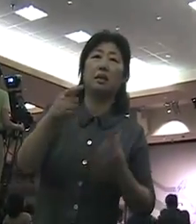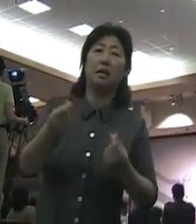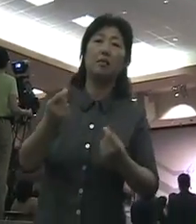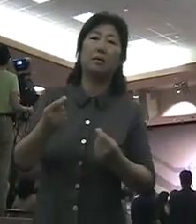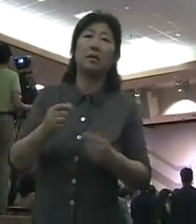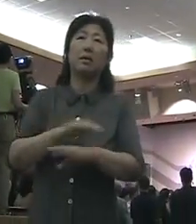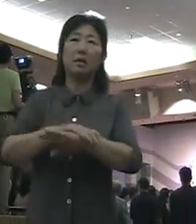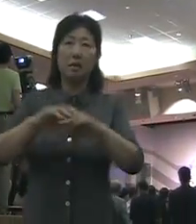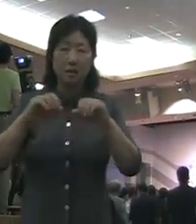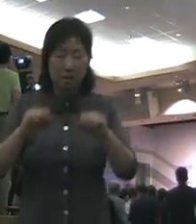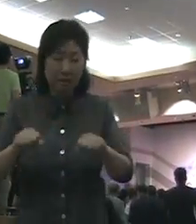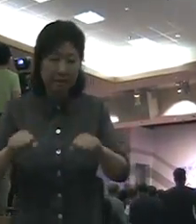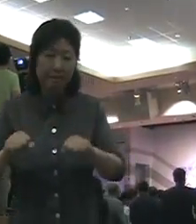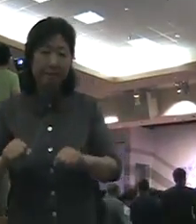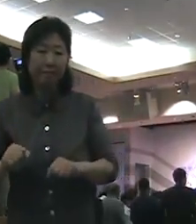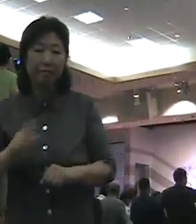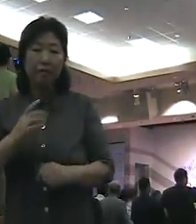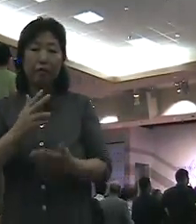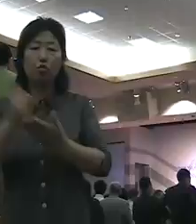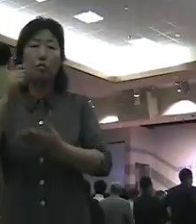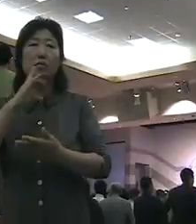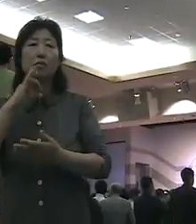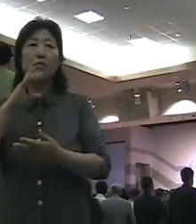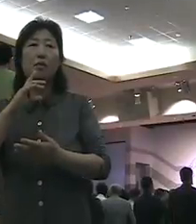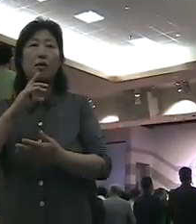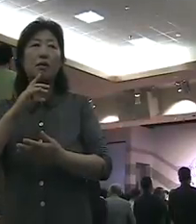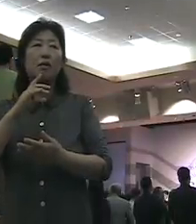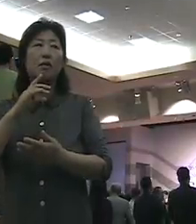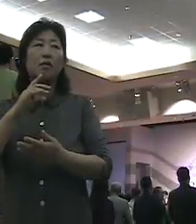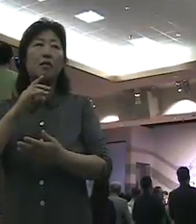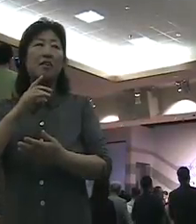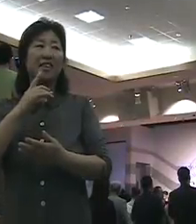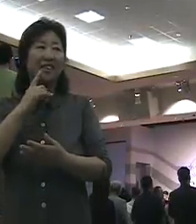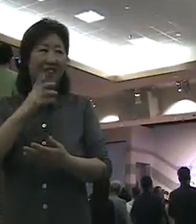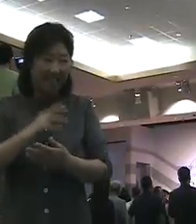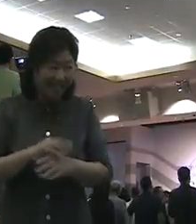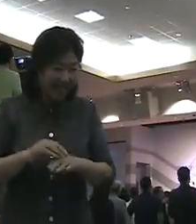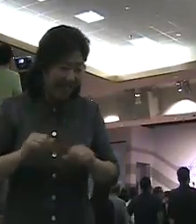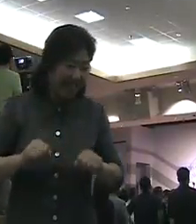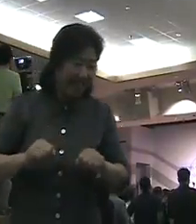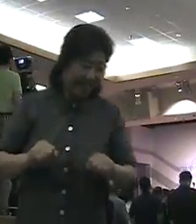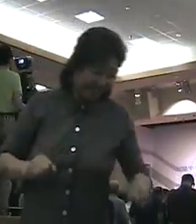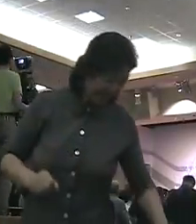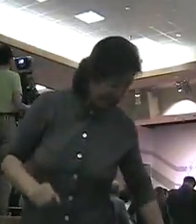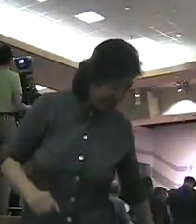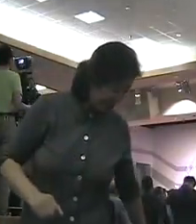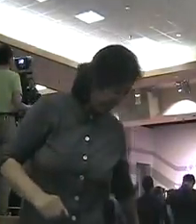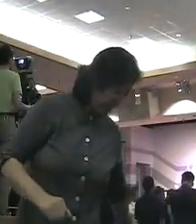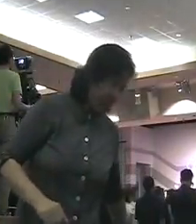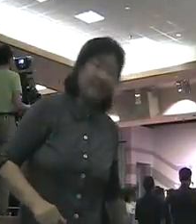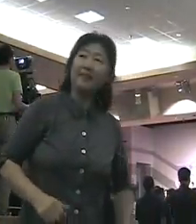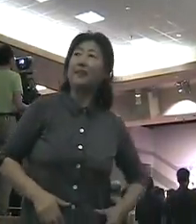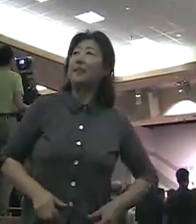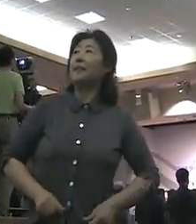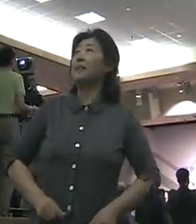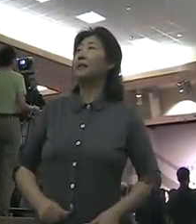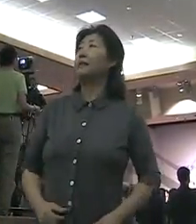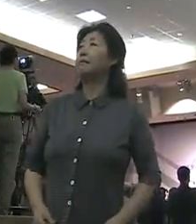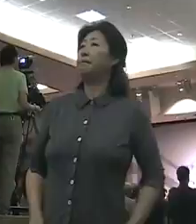인사해 주십시오. 주님 한 분만으로만. 그렇습니다. 오늘도 우리의 영원한 기업 되시고 왕 되신 주님 앞에